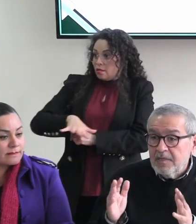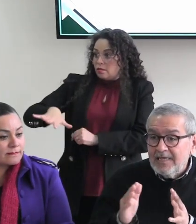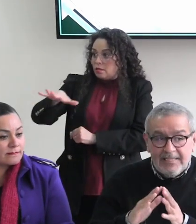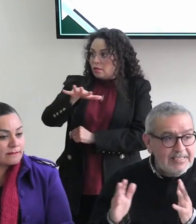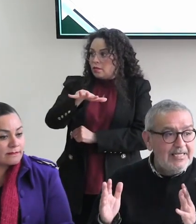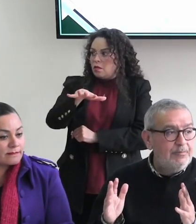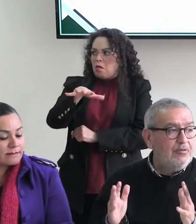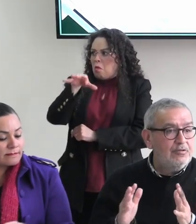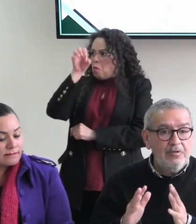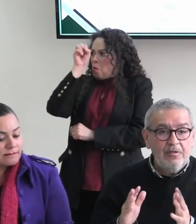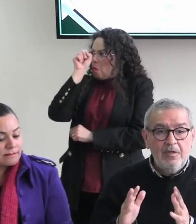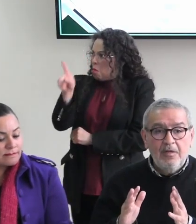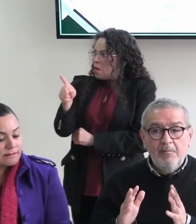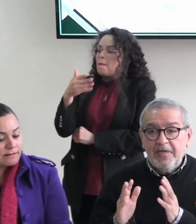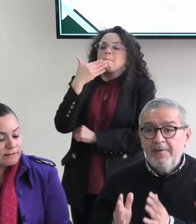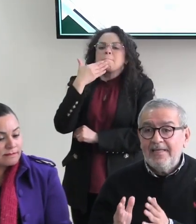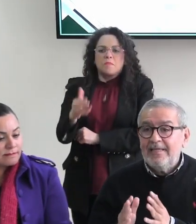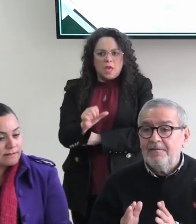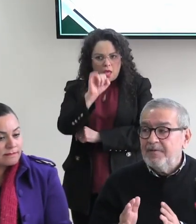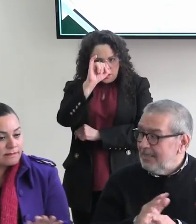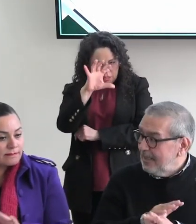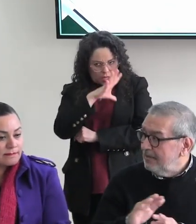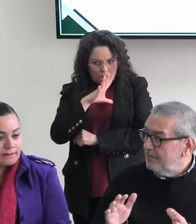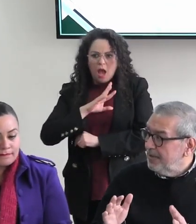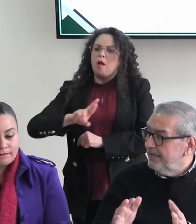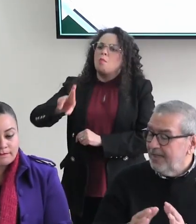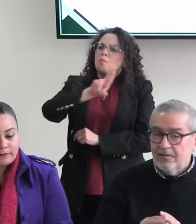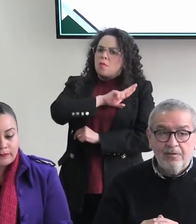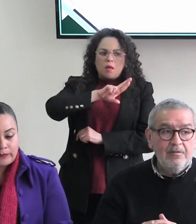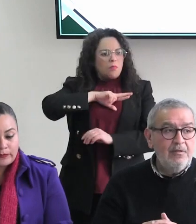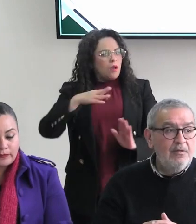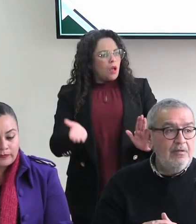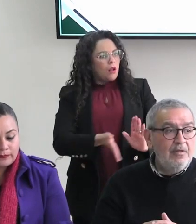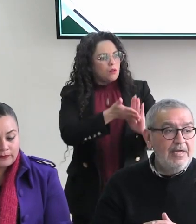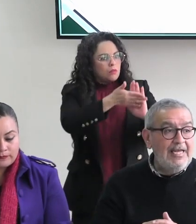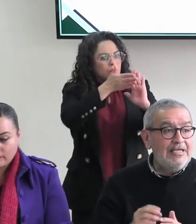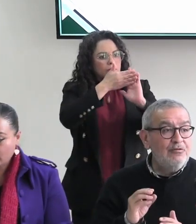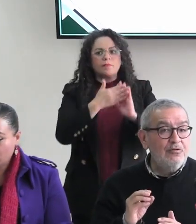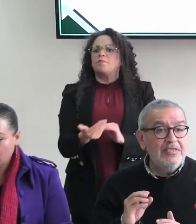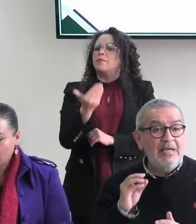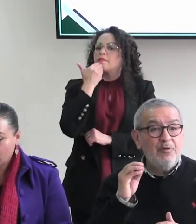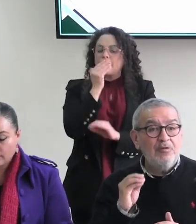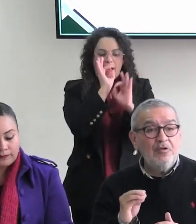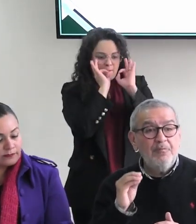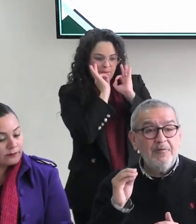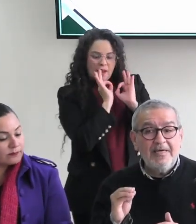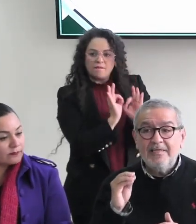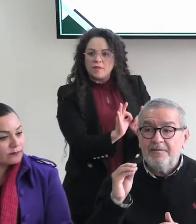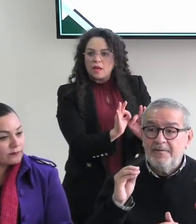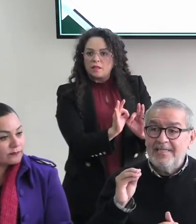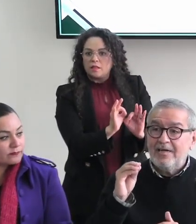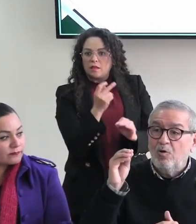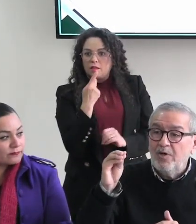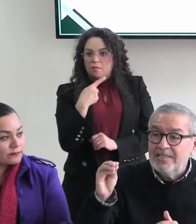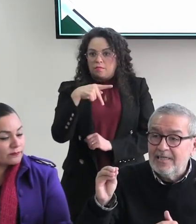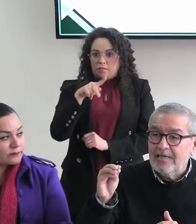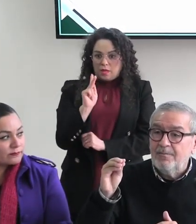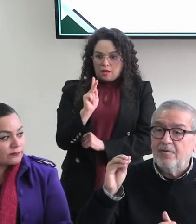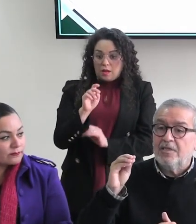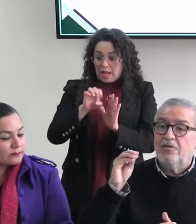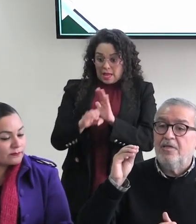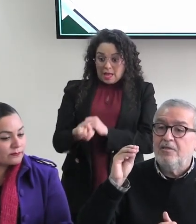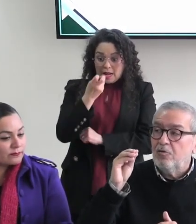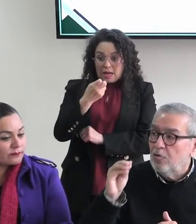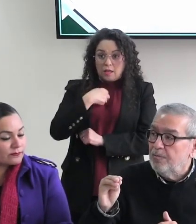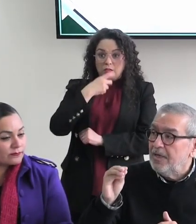dijimos, que exista la producción privada de vivienda, perfecto. El asunto es la producción privada de vivienda, como este